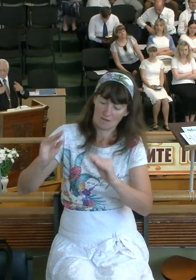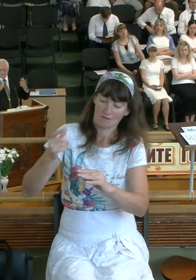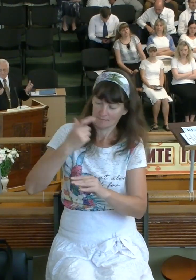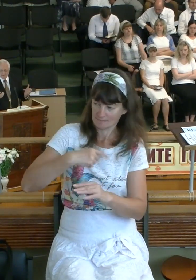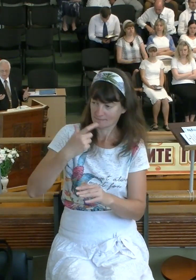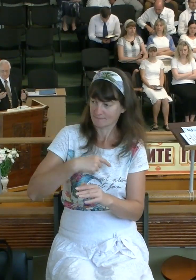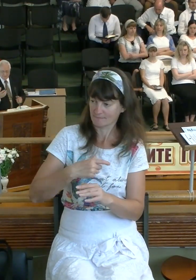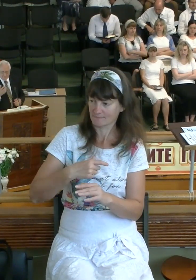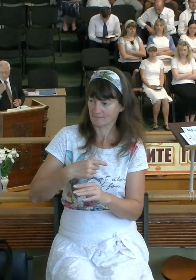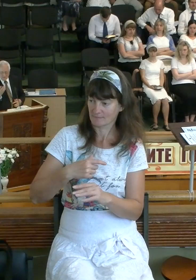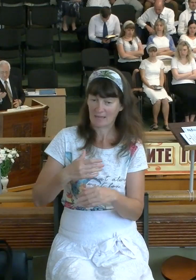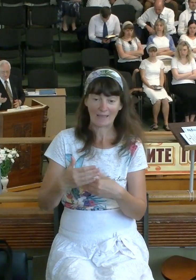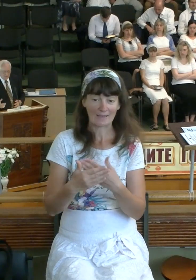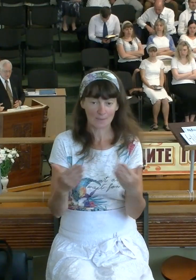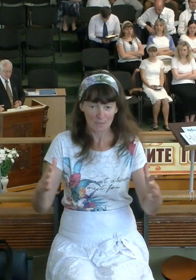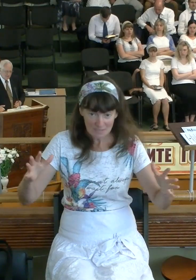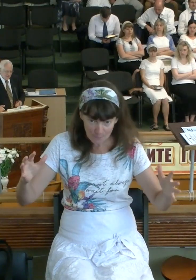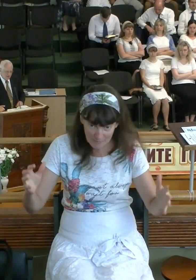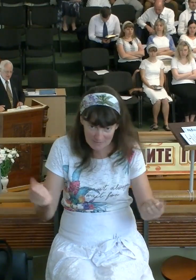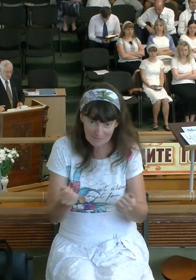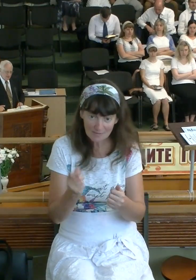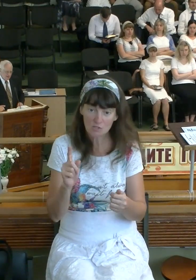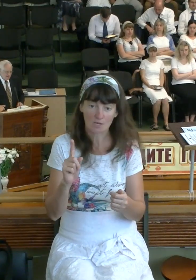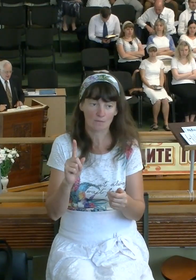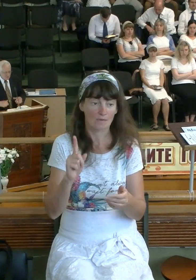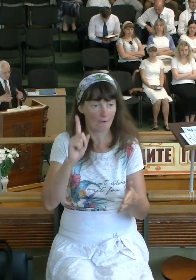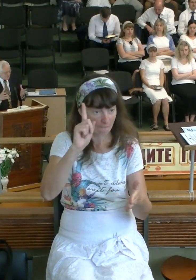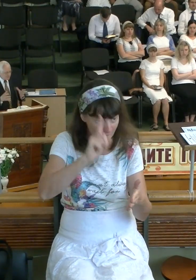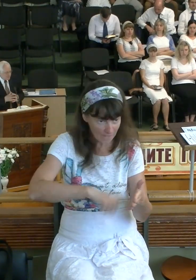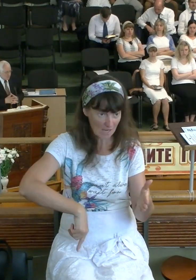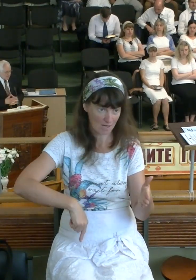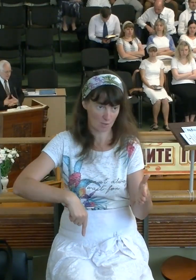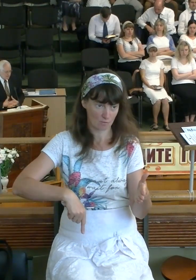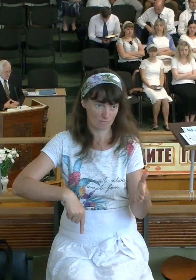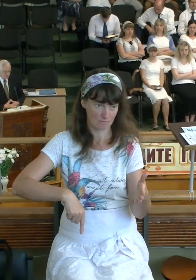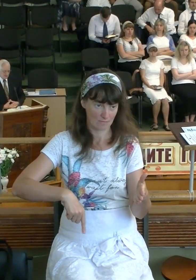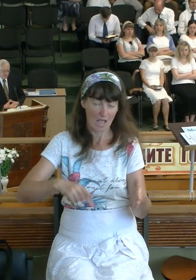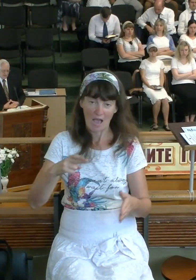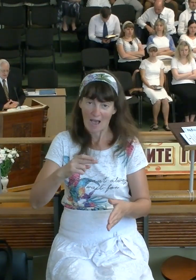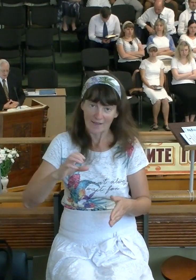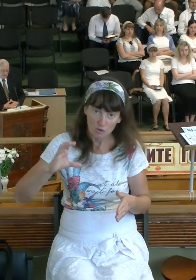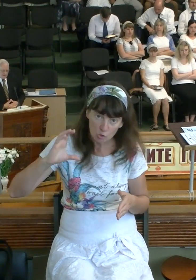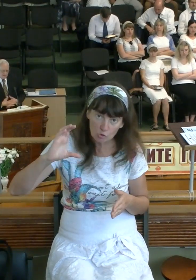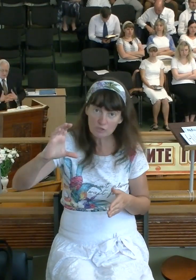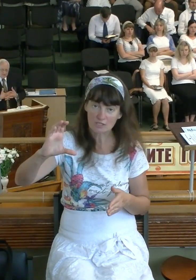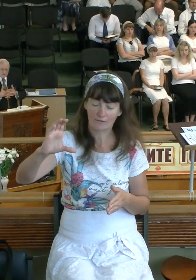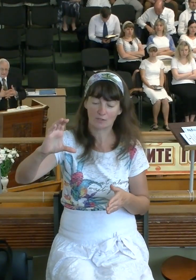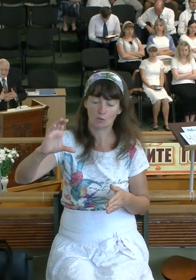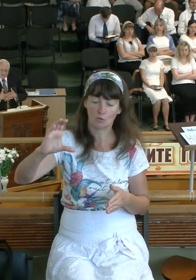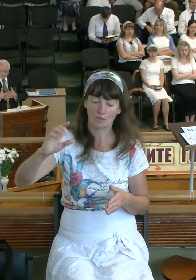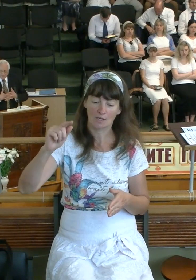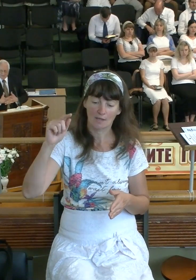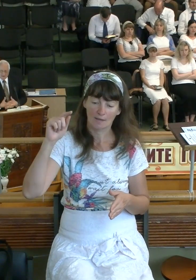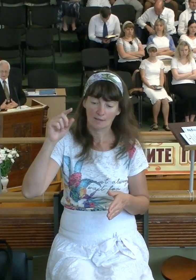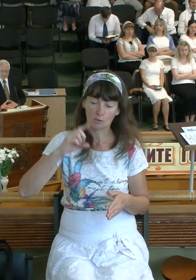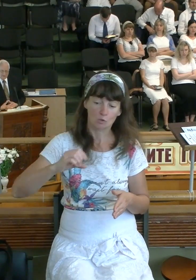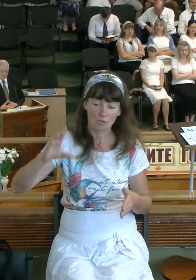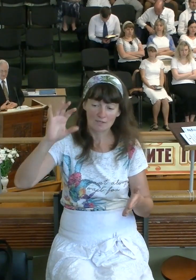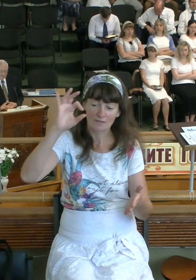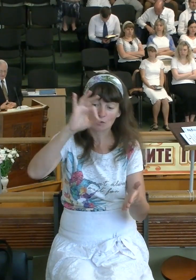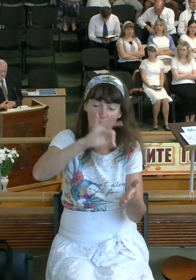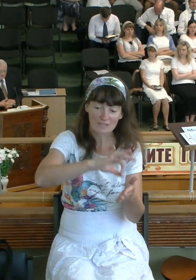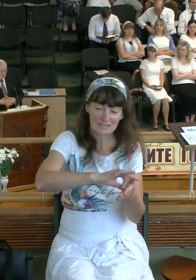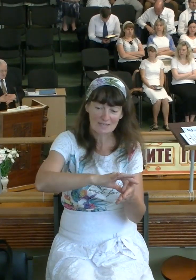И мы спасены верой в Иисуса Христа. А Дух Святой, братья и сестры, Его цель, Его